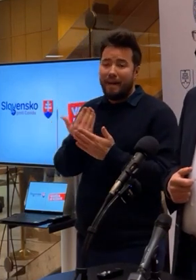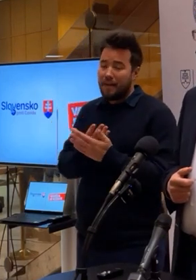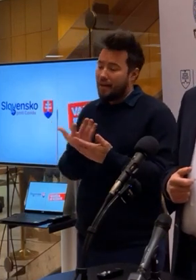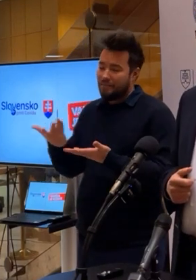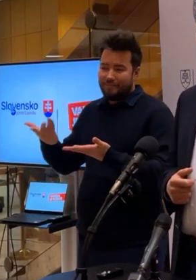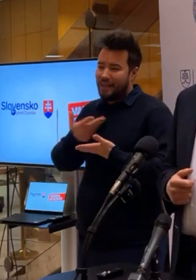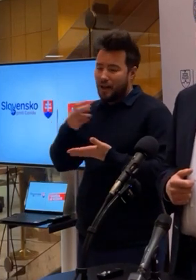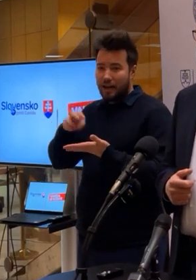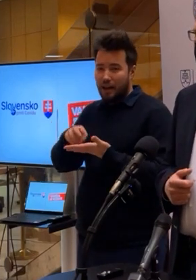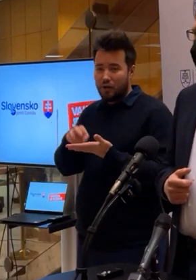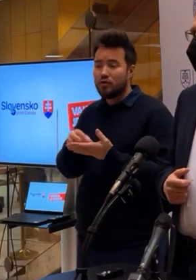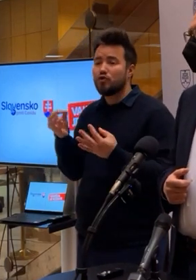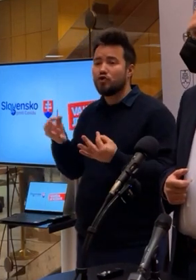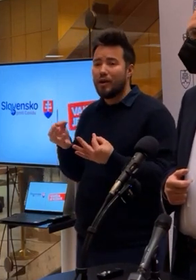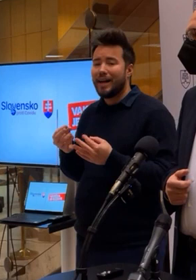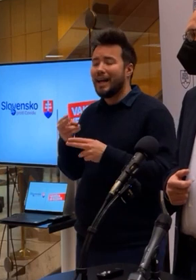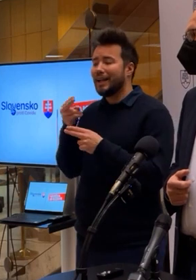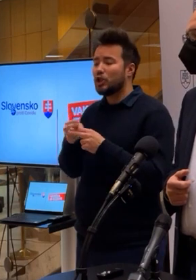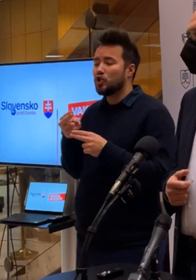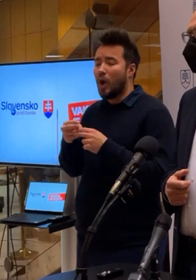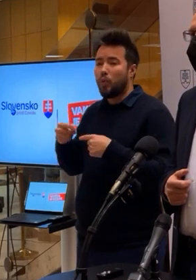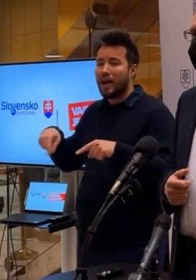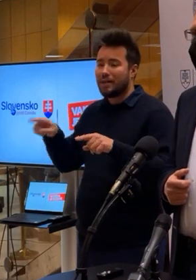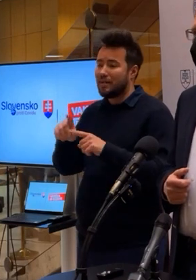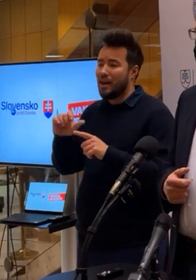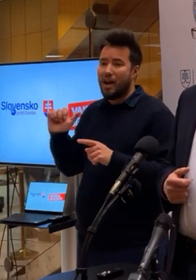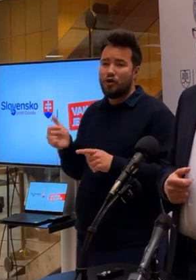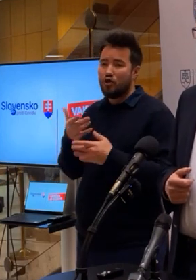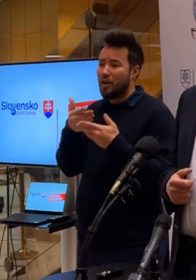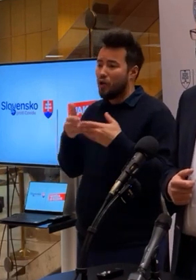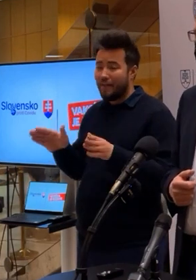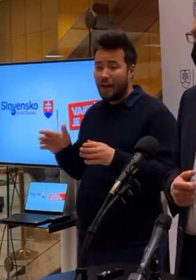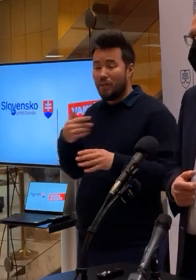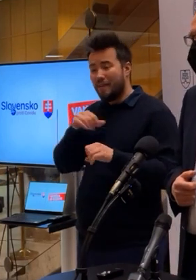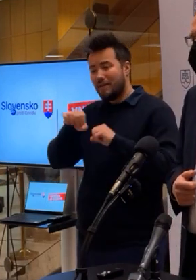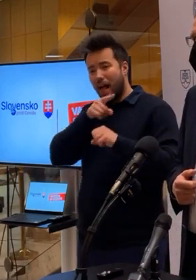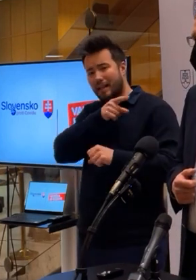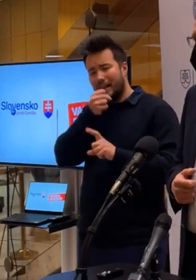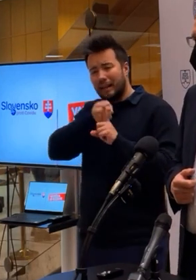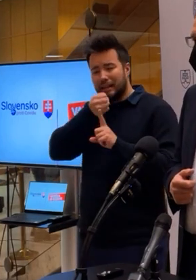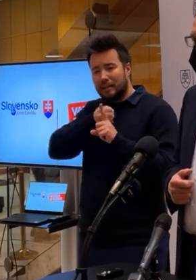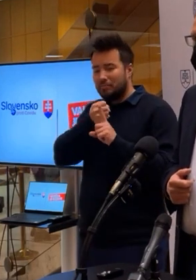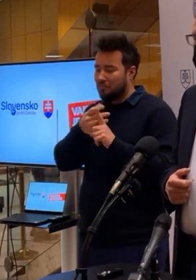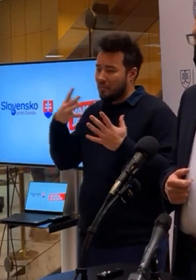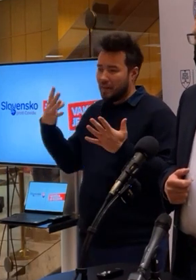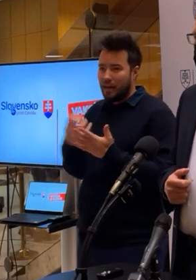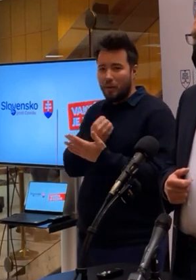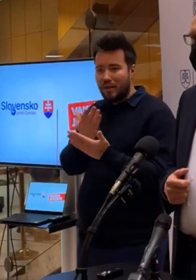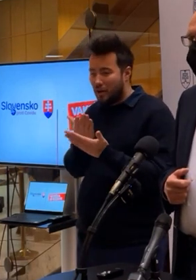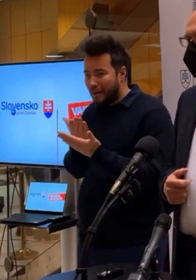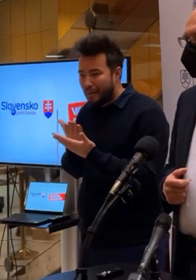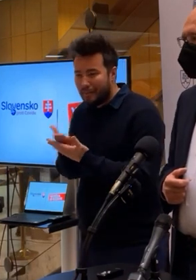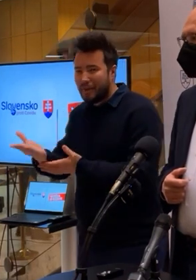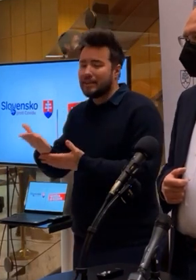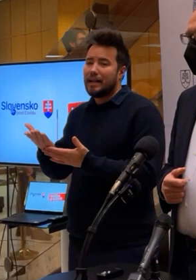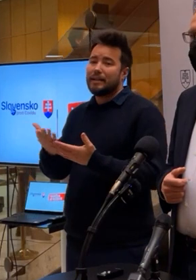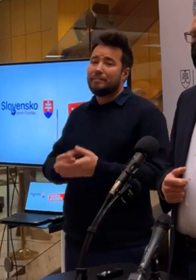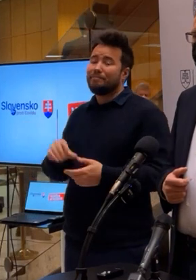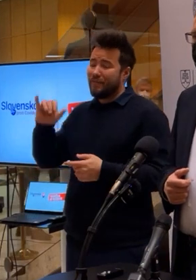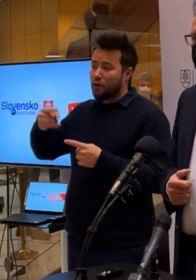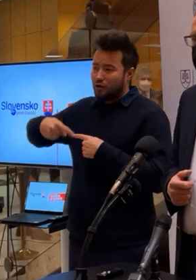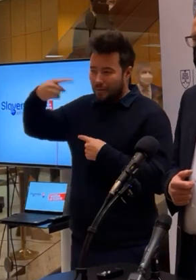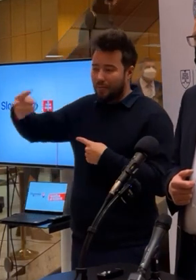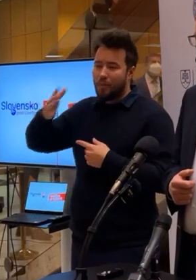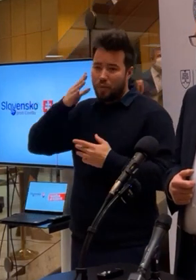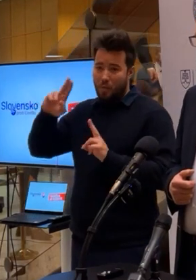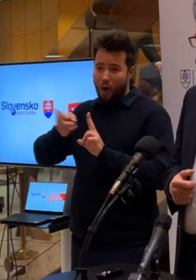to, že reštaurácie ešte neotvárajú, to sa nepodarilo presadiť na vláde. Budeme o tom opätovne